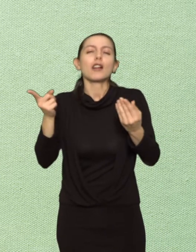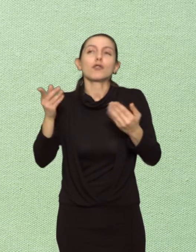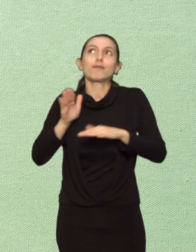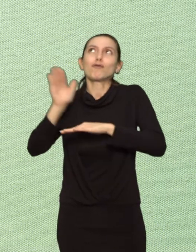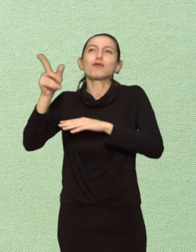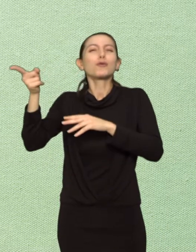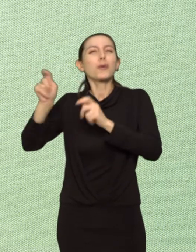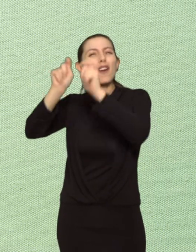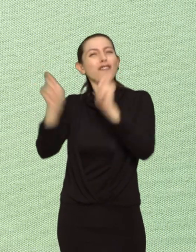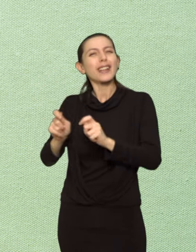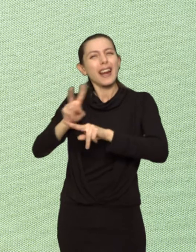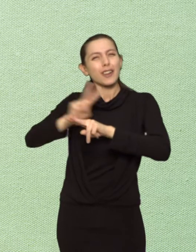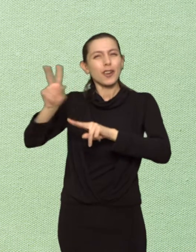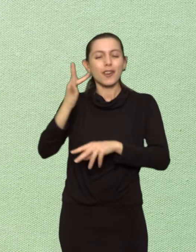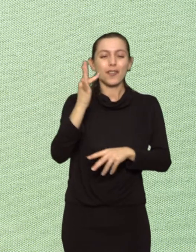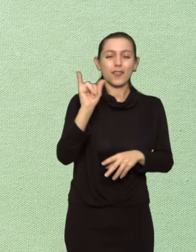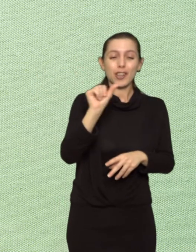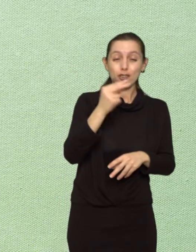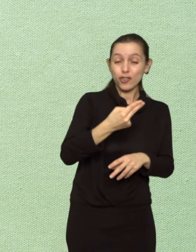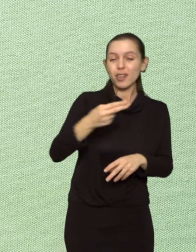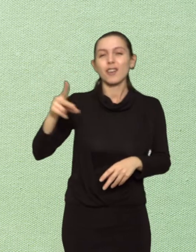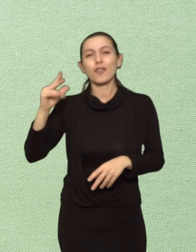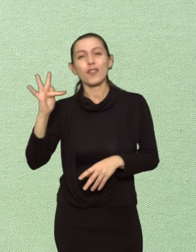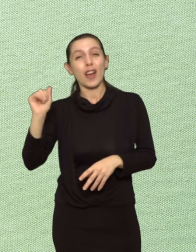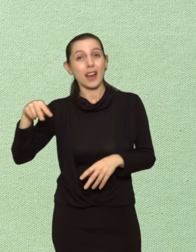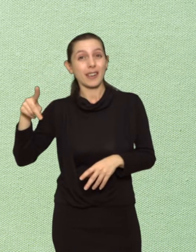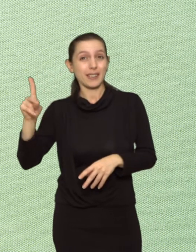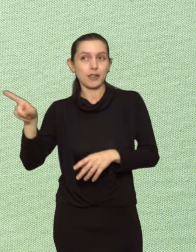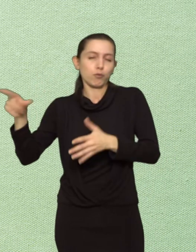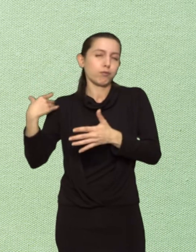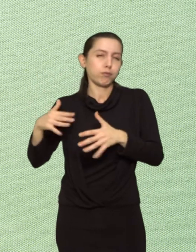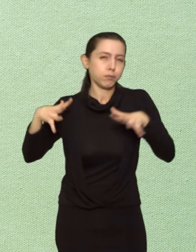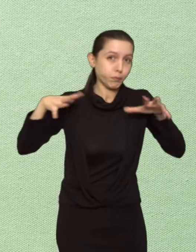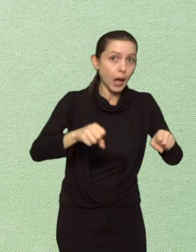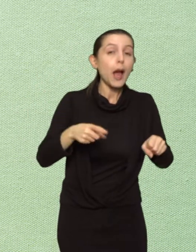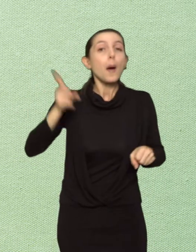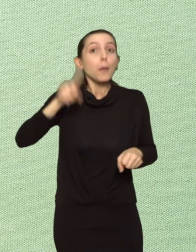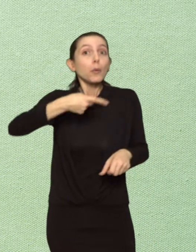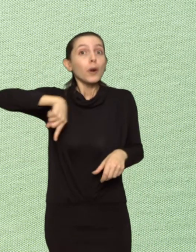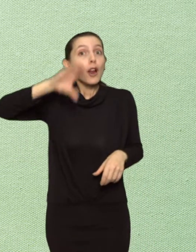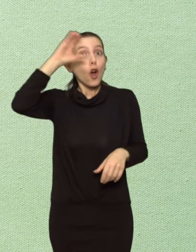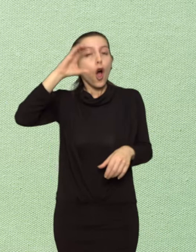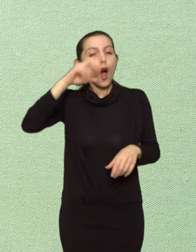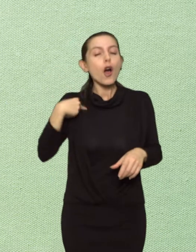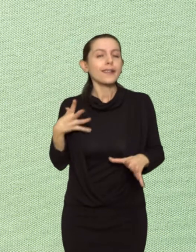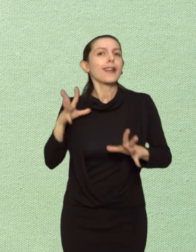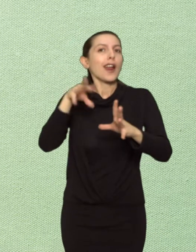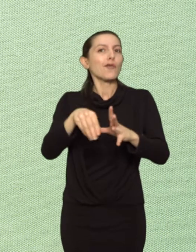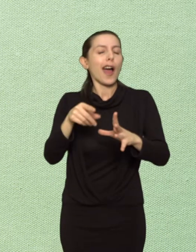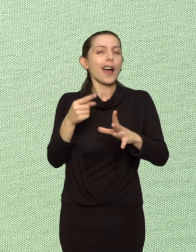federazioni nazionali, la FISH e la FAND. Ma nello stesso tempo anche noi come osservatorio abbiamo